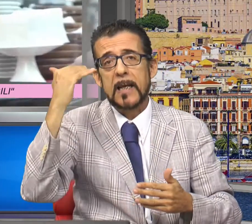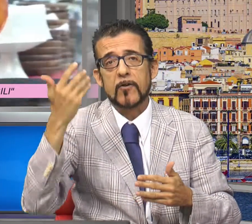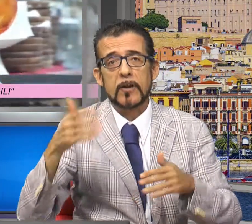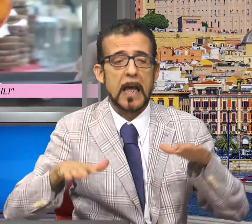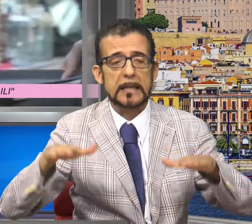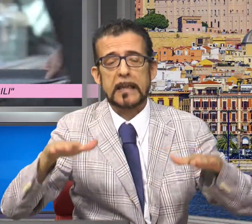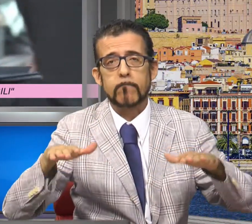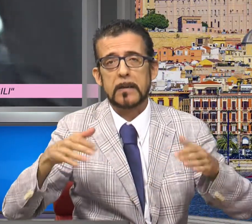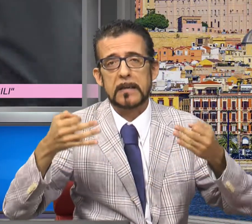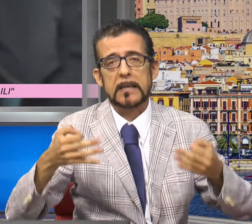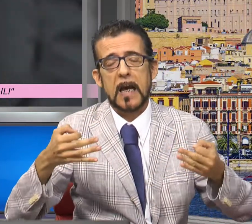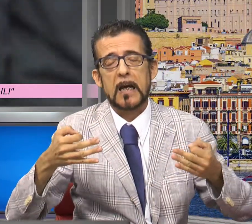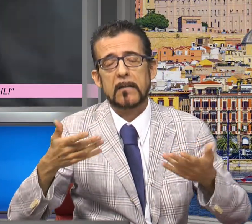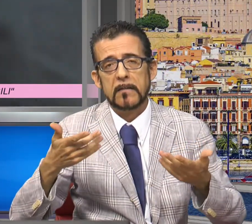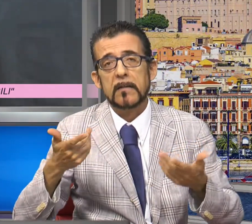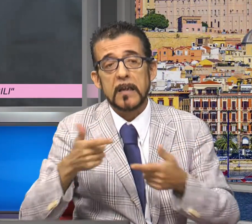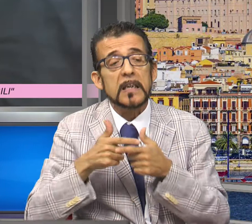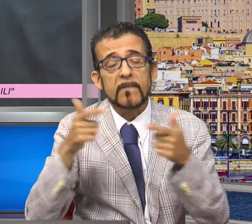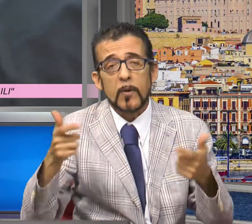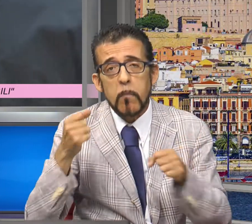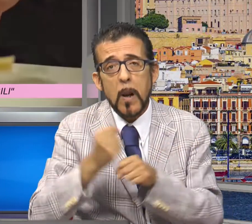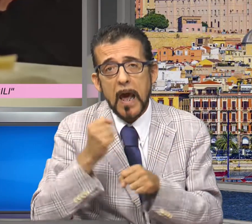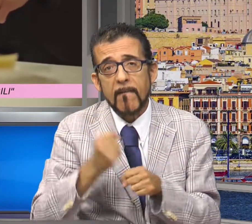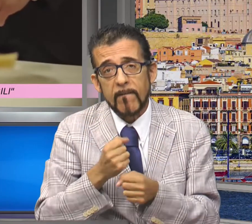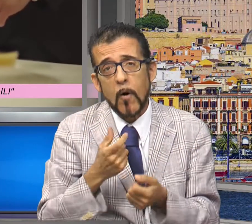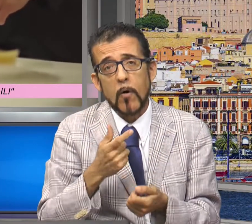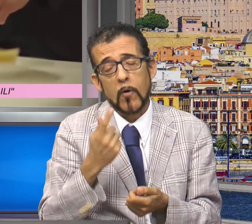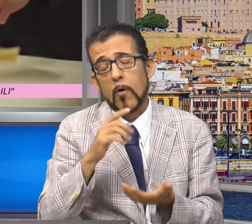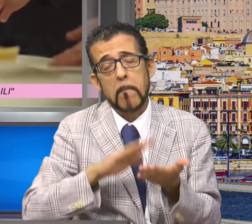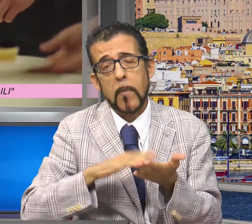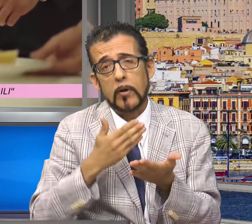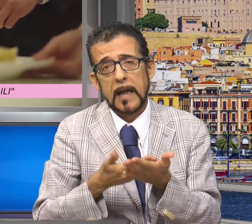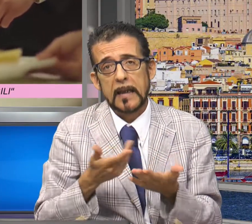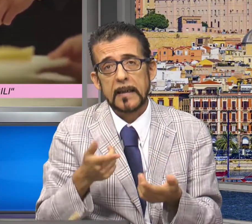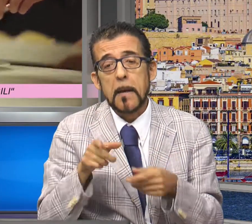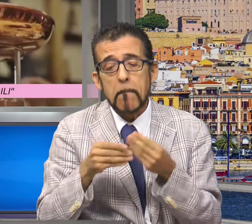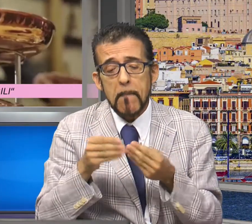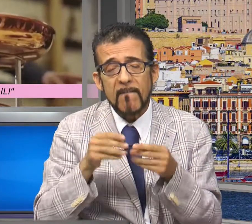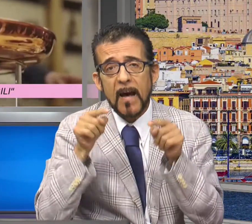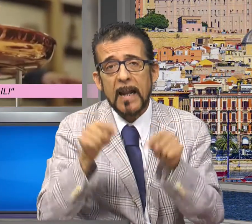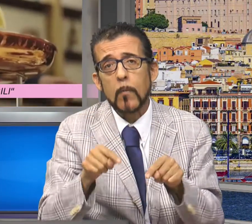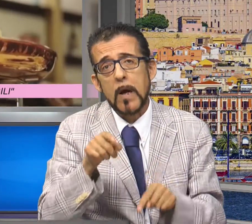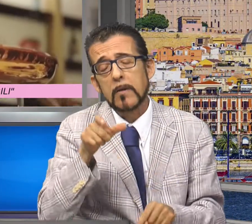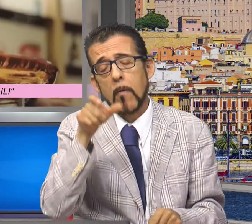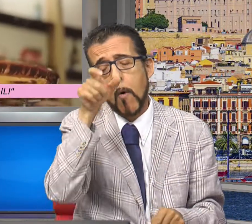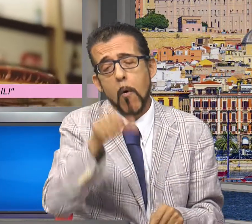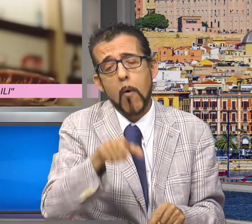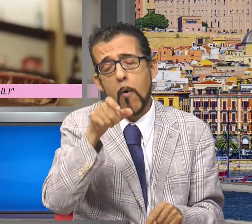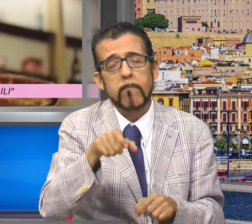le possibilità di sviluppo e di lavoro diventano primarie. Per fare questo occorre un grandissimo lavoro da parte dei privati,